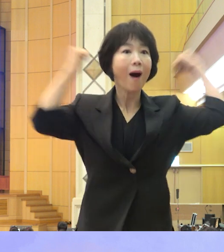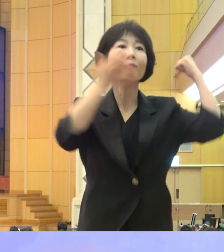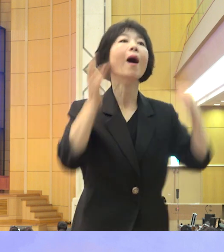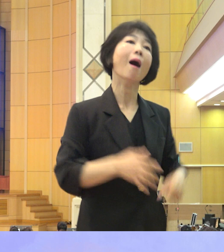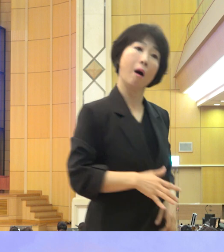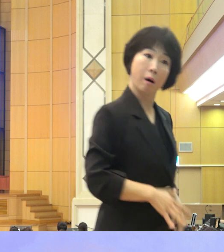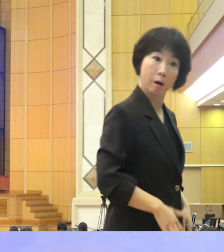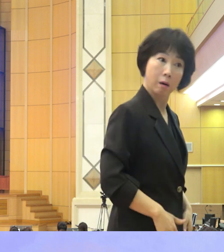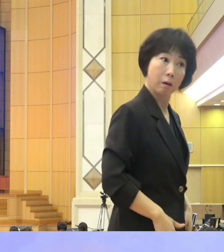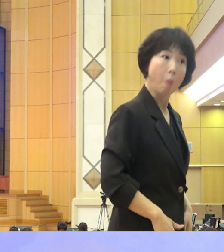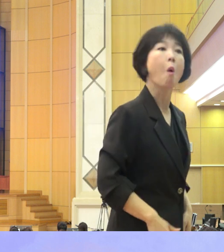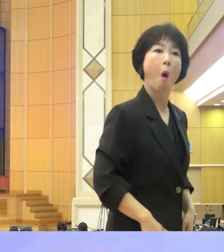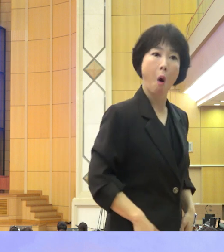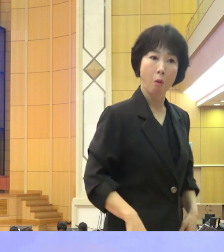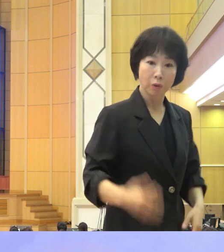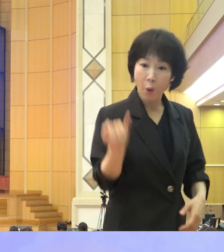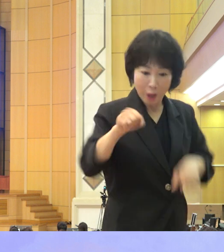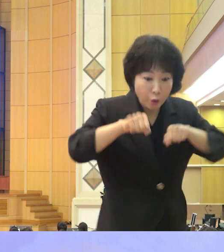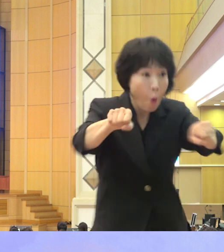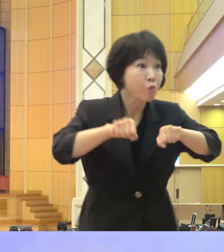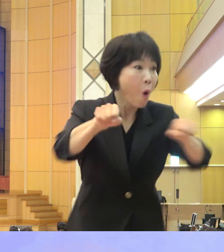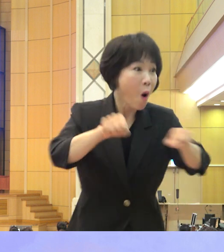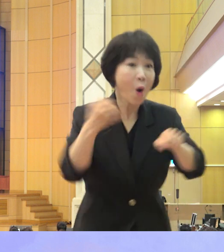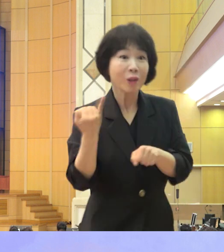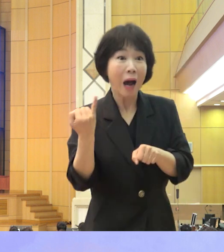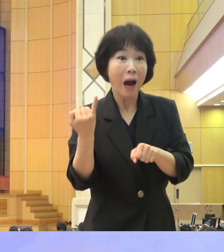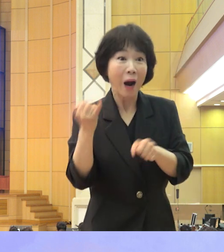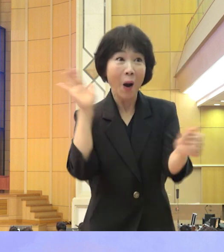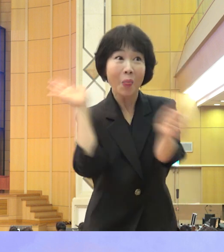건강해졌어요. 이렇게 청소부만 알아도.